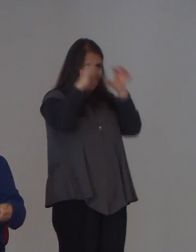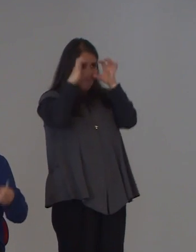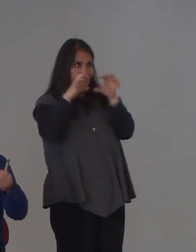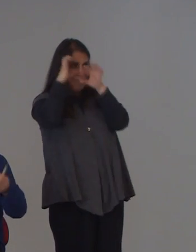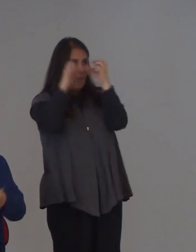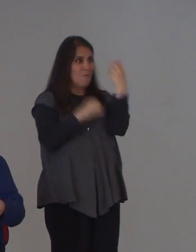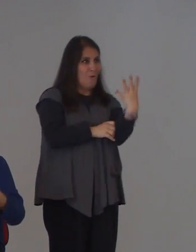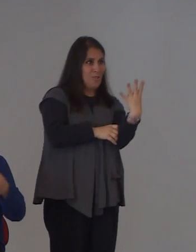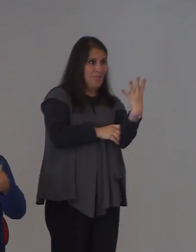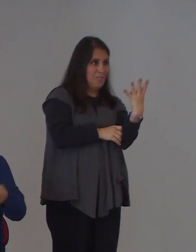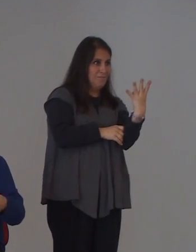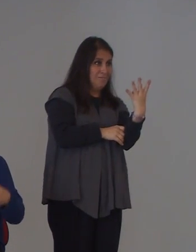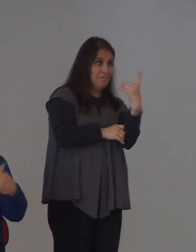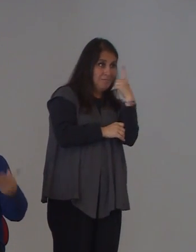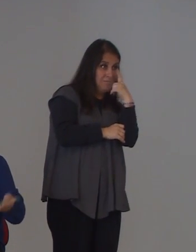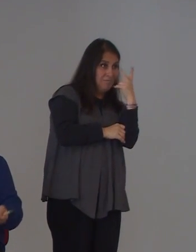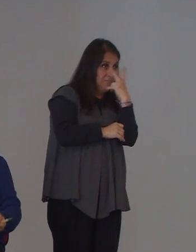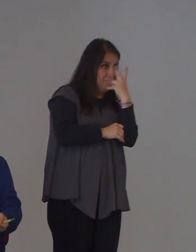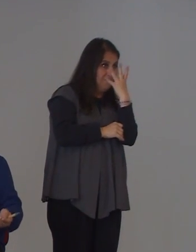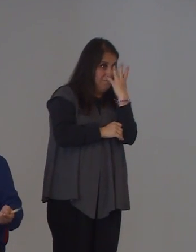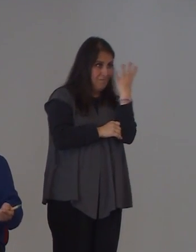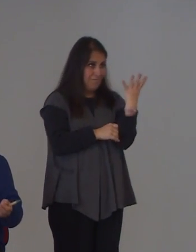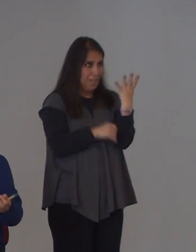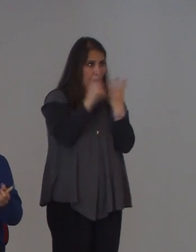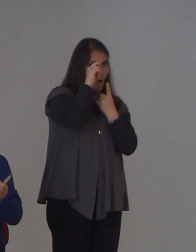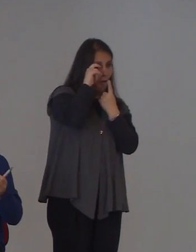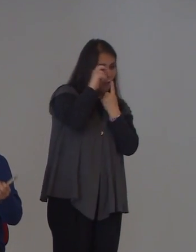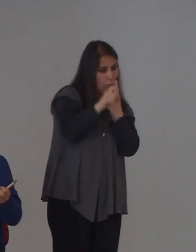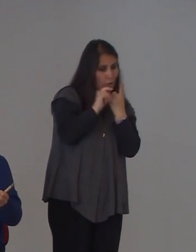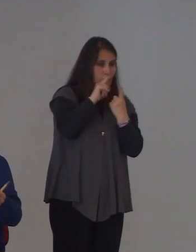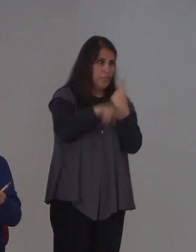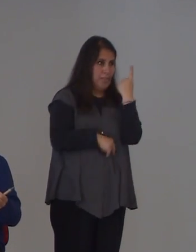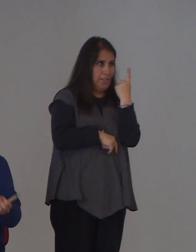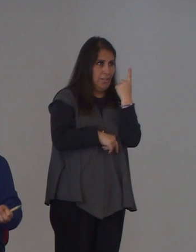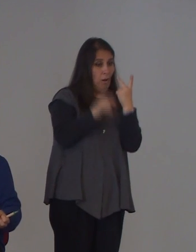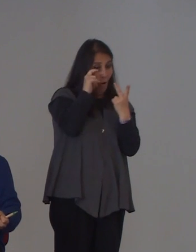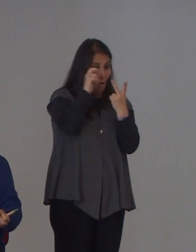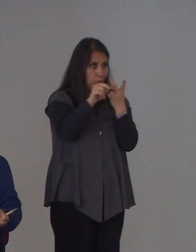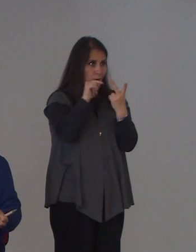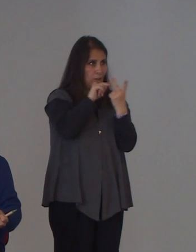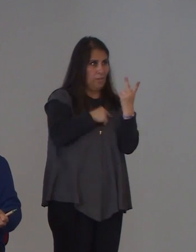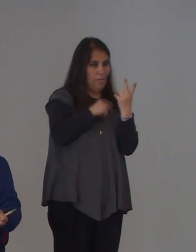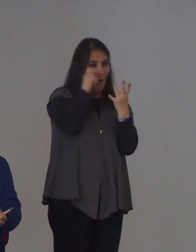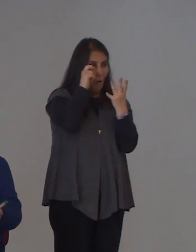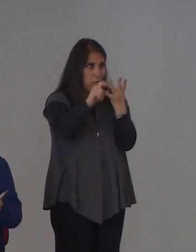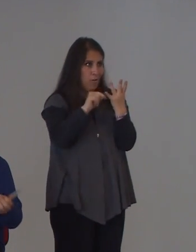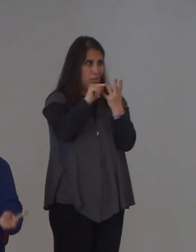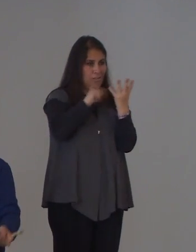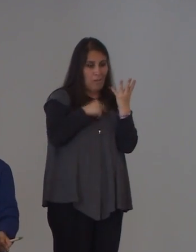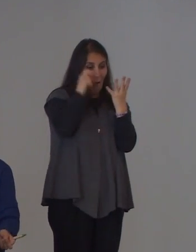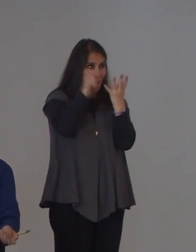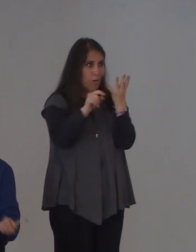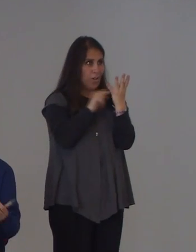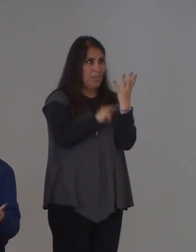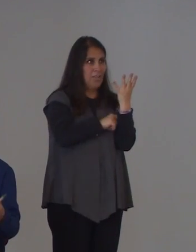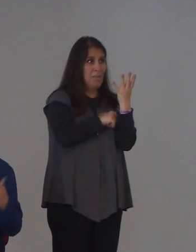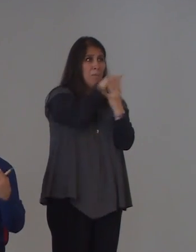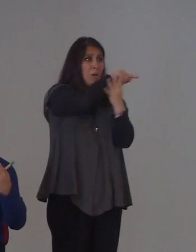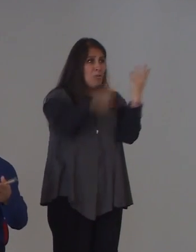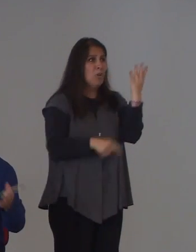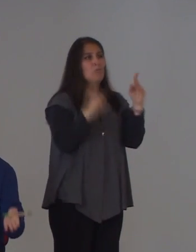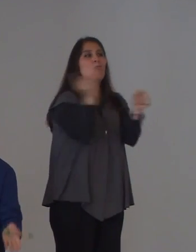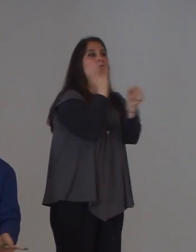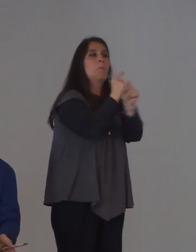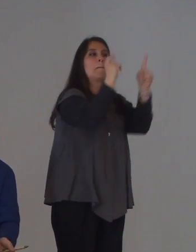la psicología, de la didáctica, de la pedagogía, de las políticas. Y ese lente es un lente de palabras. Todo el vocabulario que nos